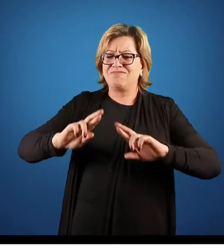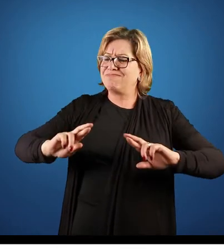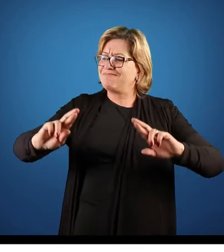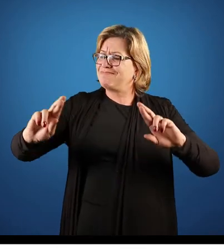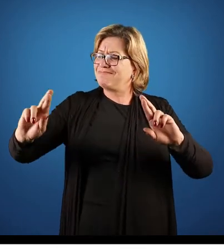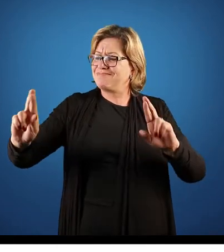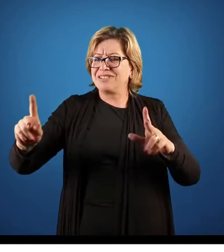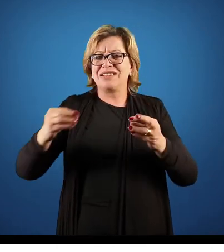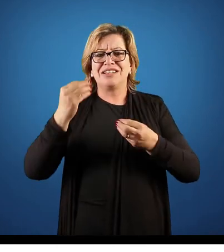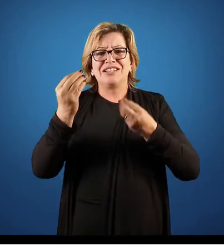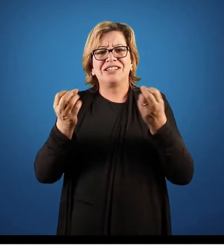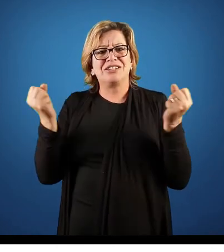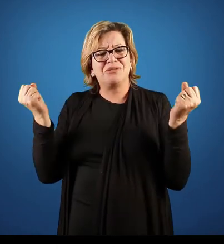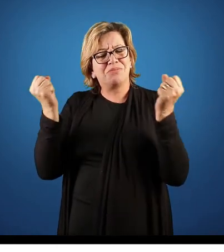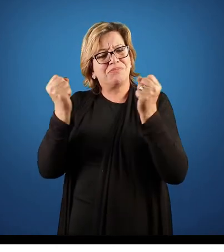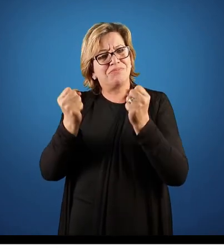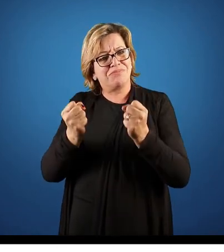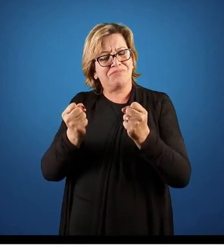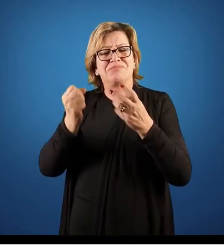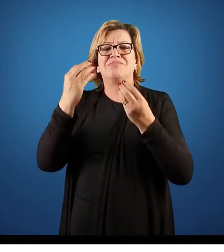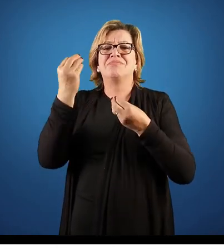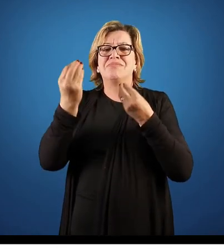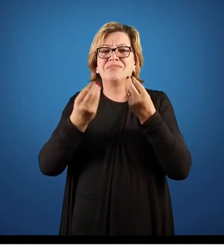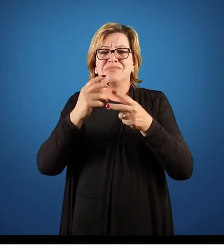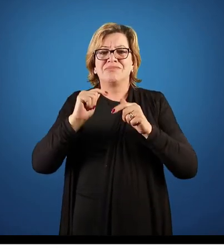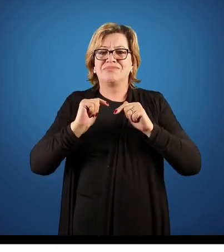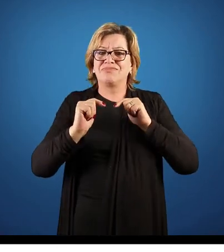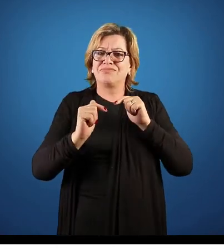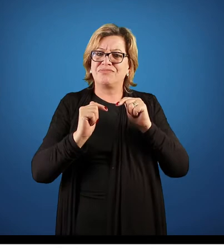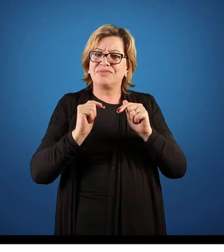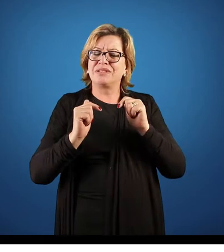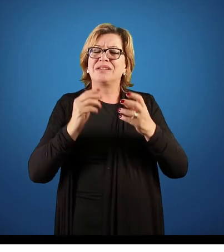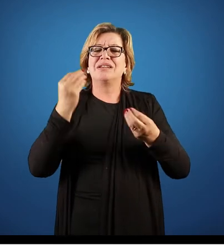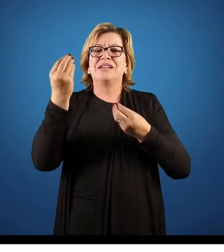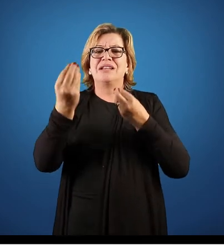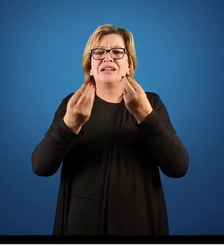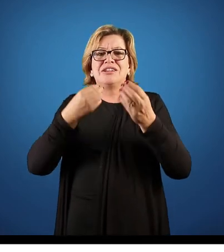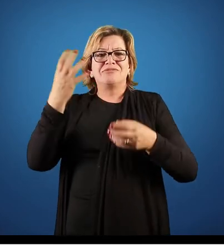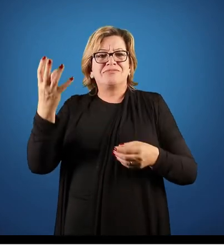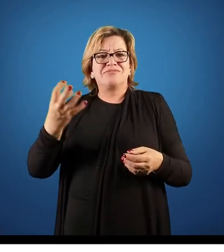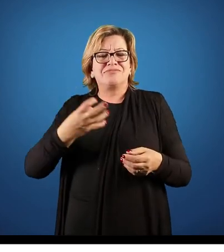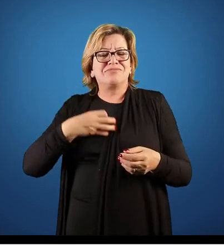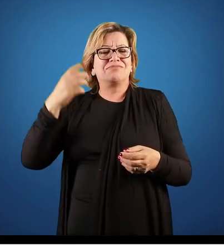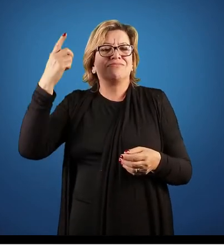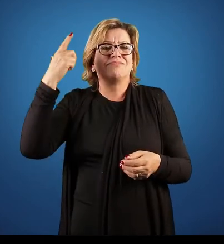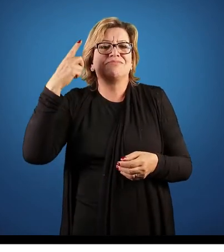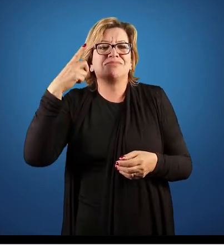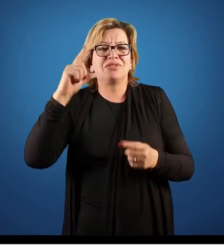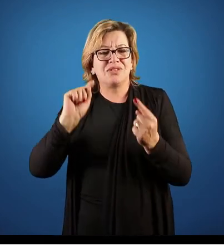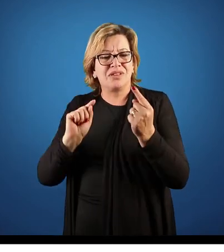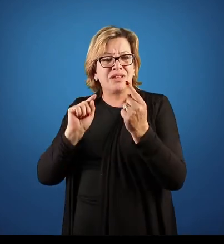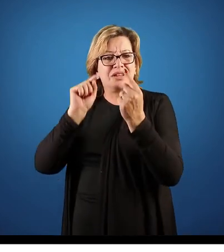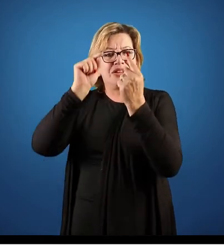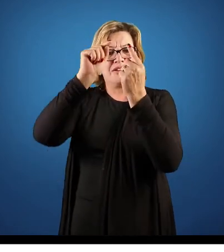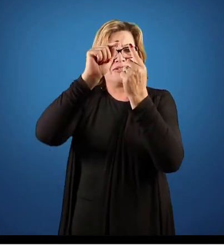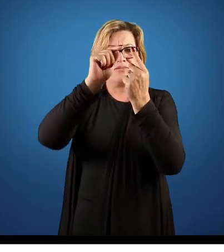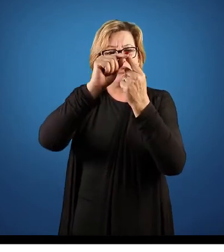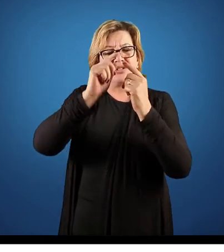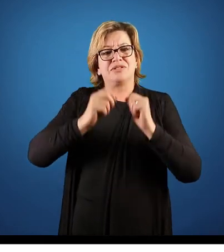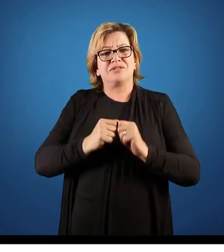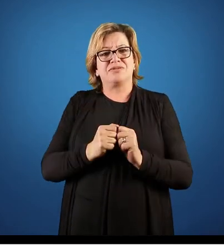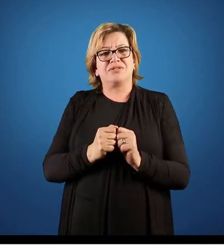estrutura para que eu possa justamente é trabalhar né de uma forma que consiga atingir os objetivos